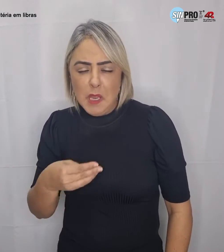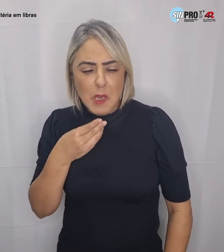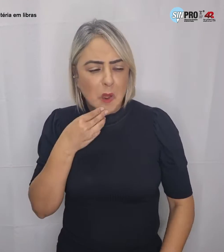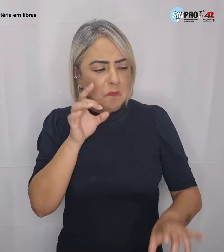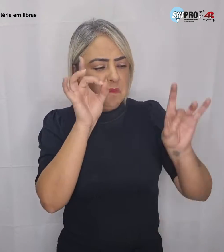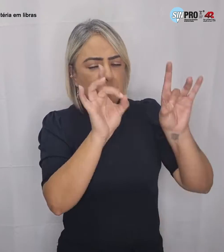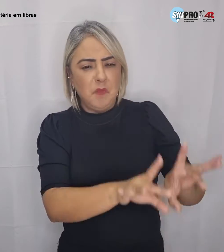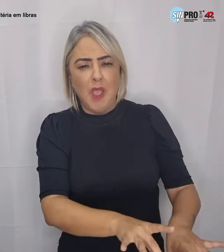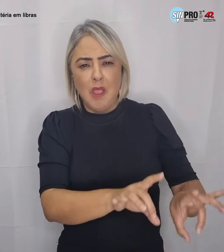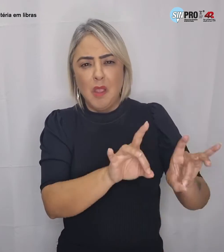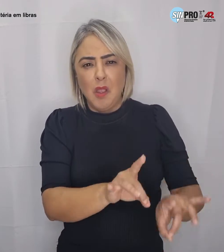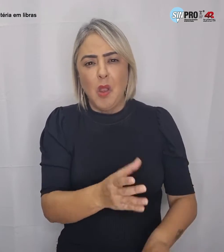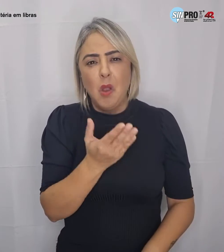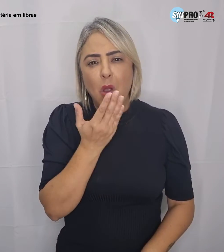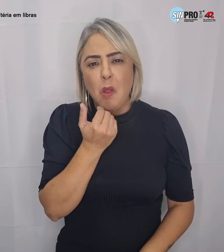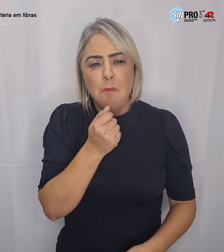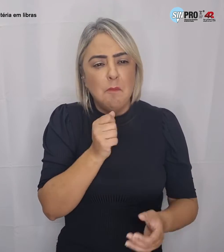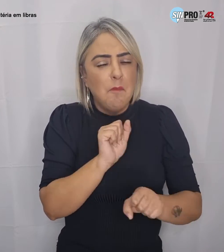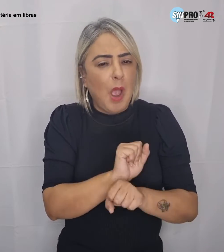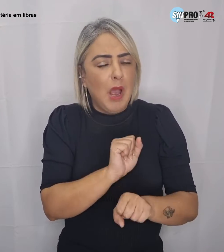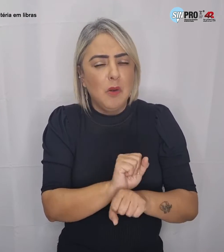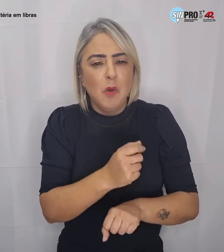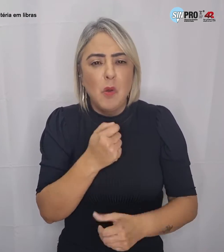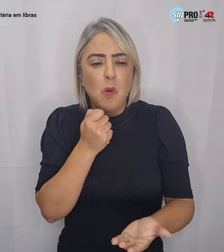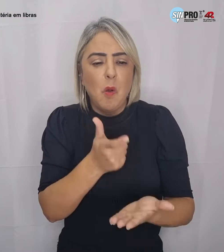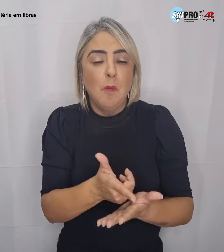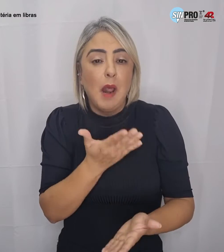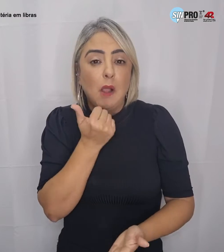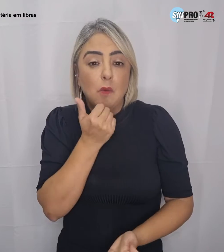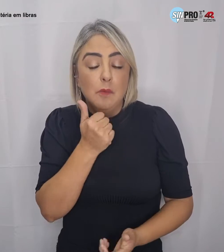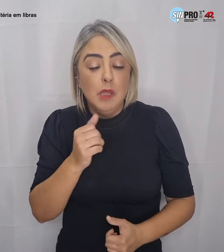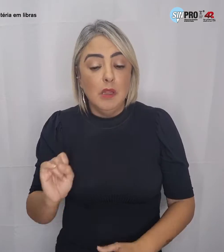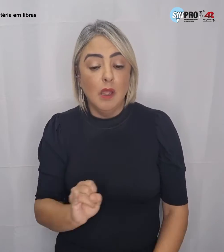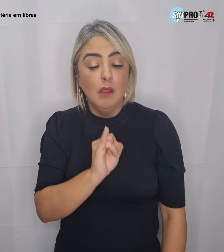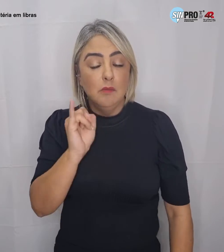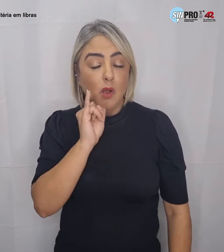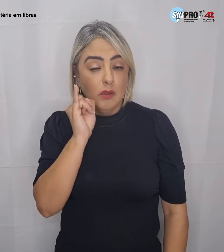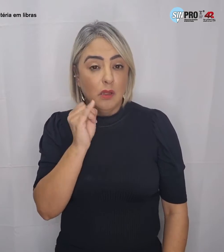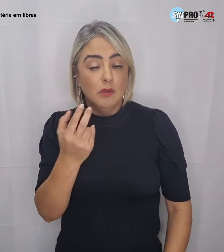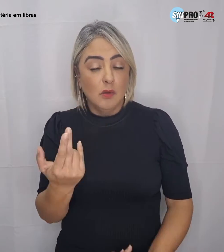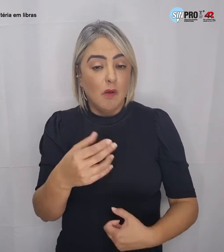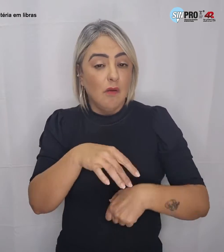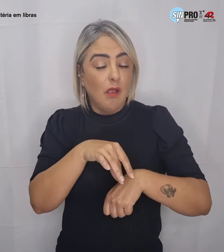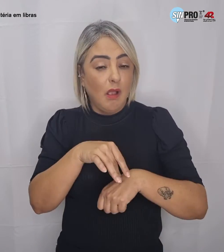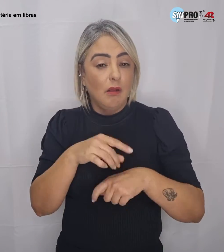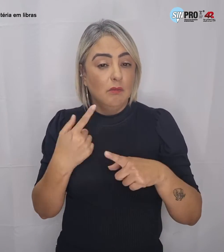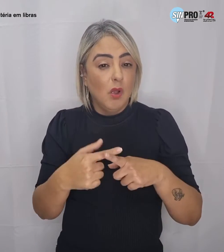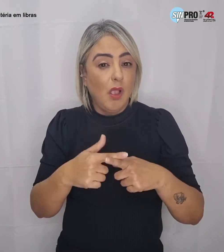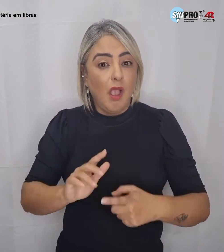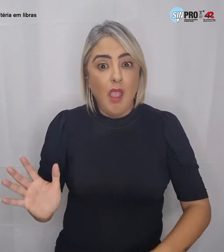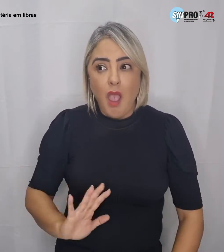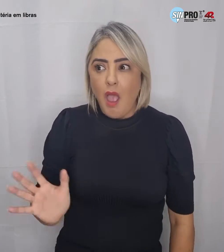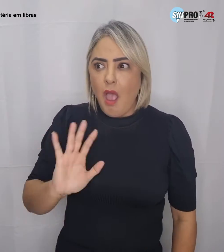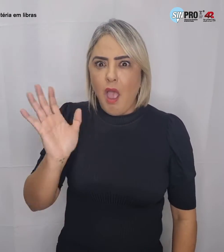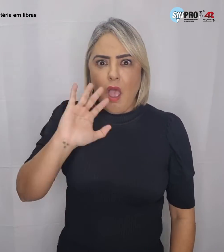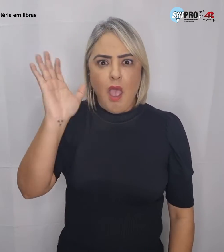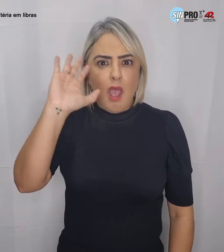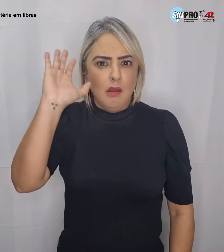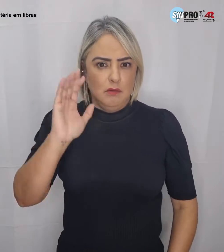abandonaram o consumo de vários alimentos essenciais, como carnes, por causa do alto preço dos